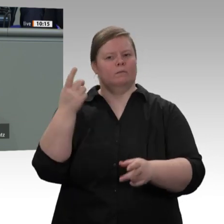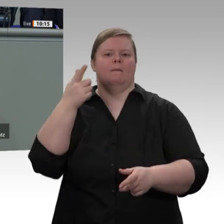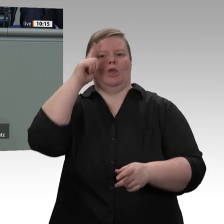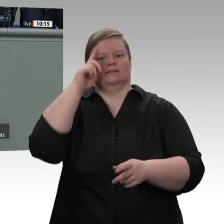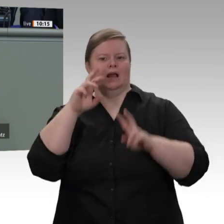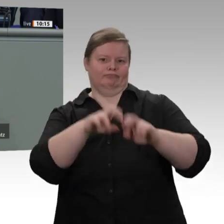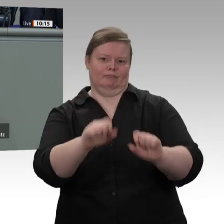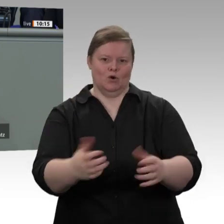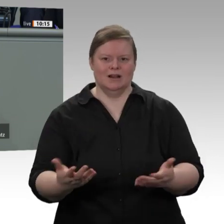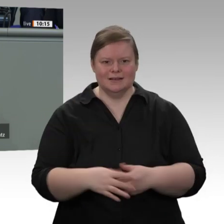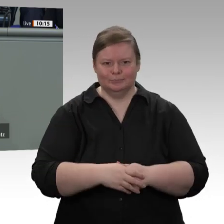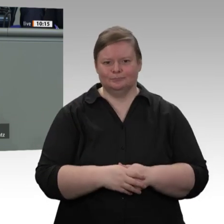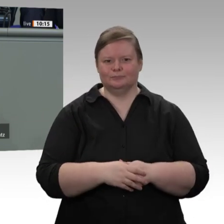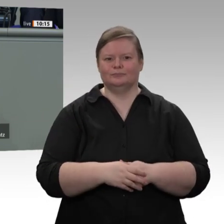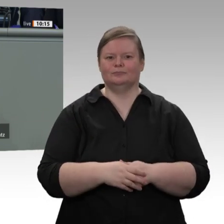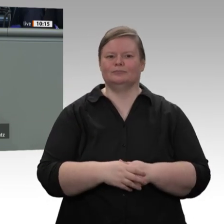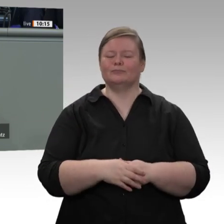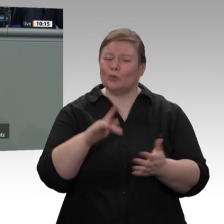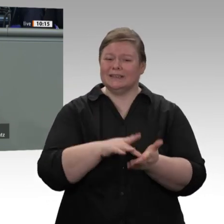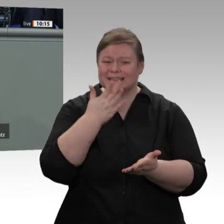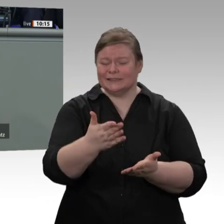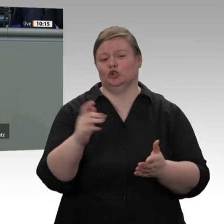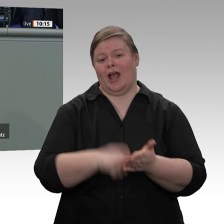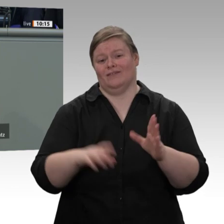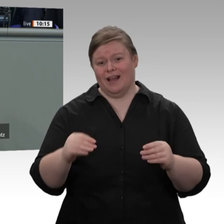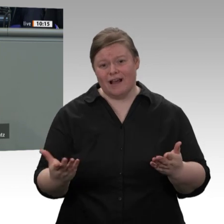oder gesellschaftlich engagierte Menschen besser schützen